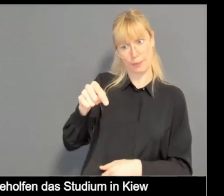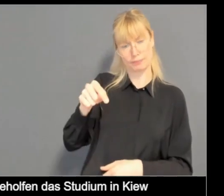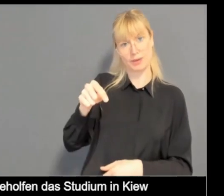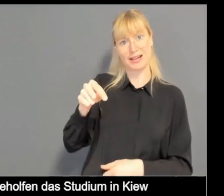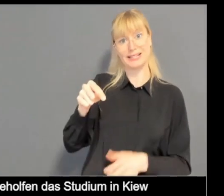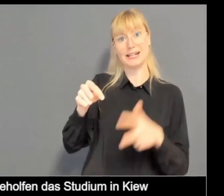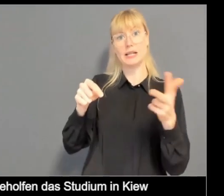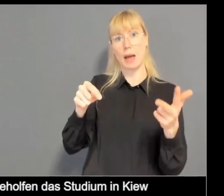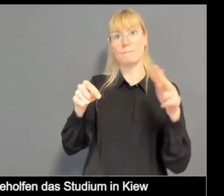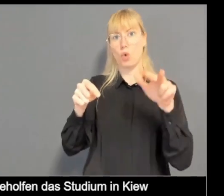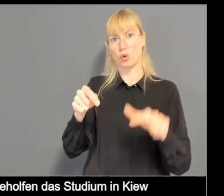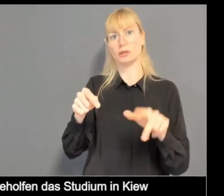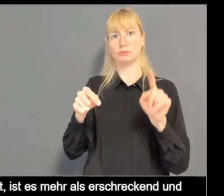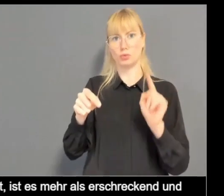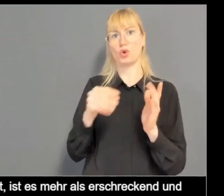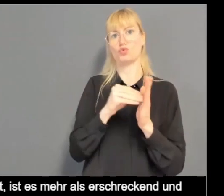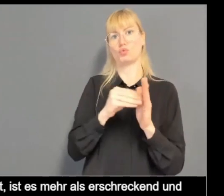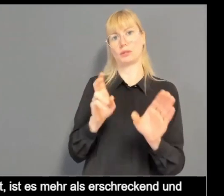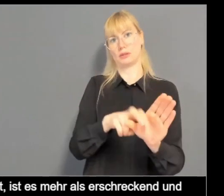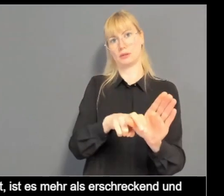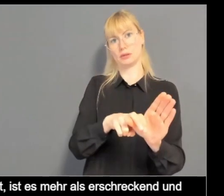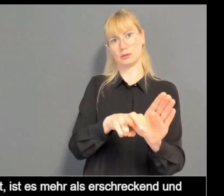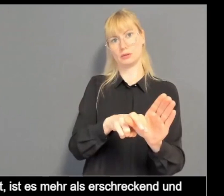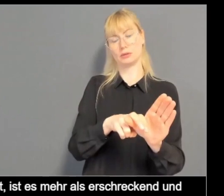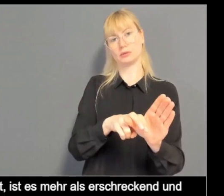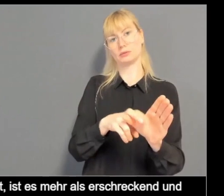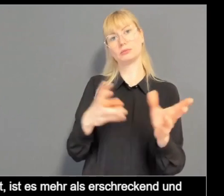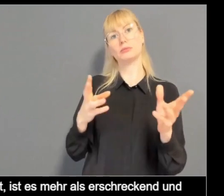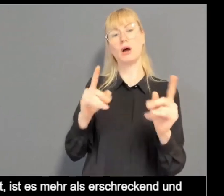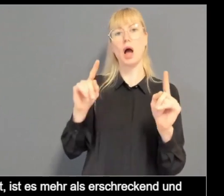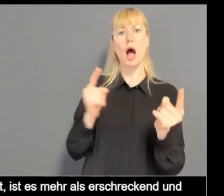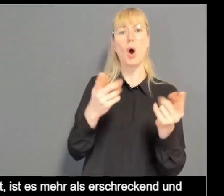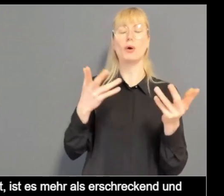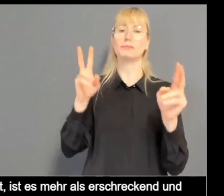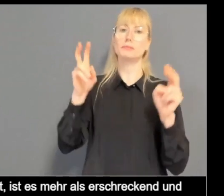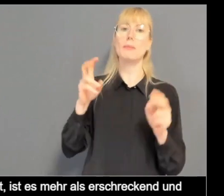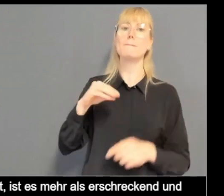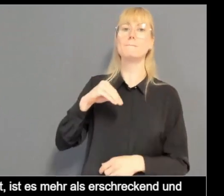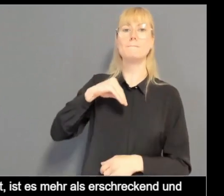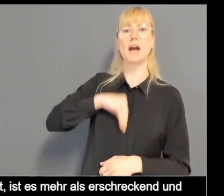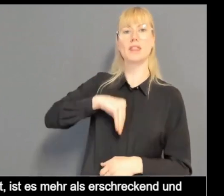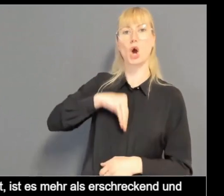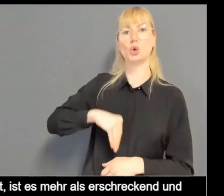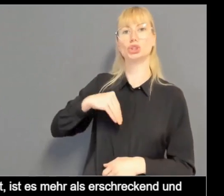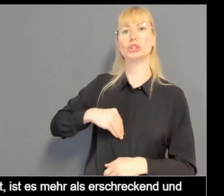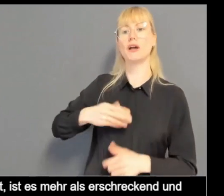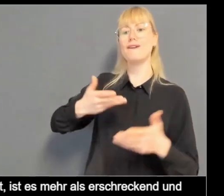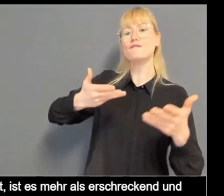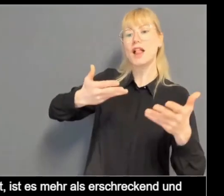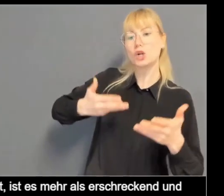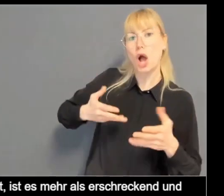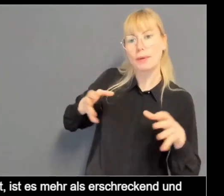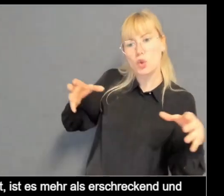vorher ein Angebot machen. Wir haben deshalb diesen dreifachen Ansatz, nämlich zum ersten, und da werde ich einiges dazu sagen,